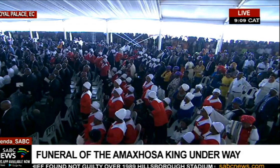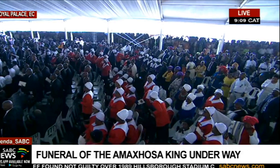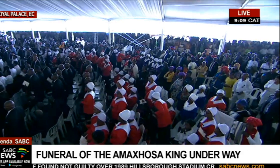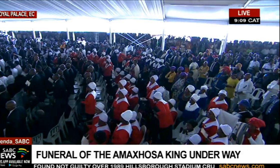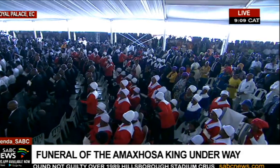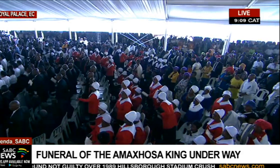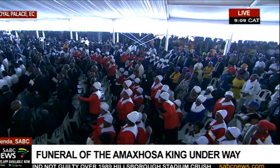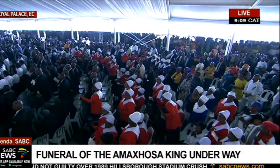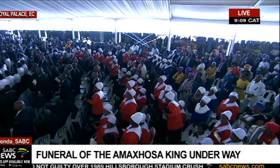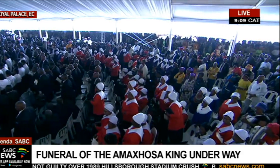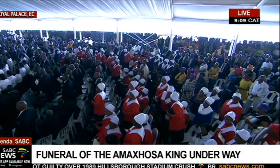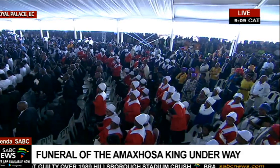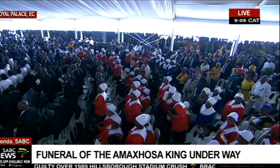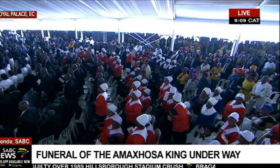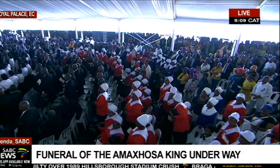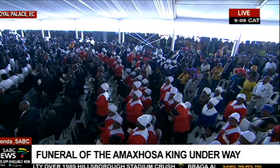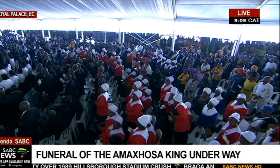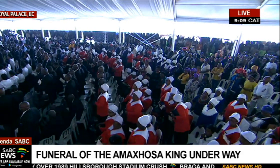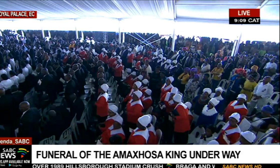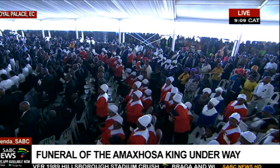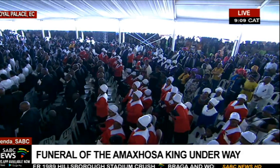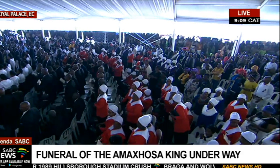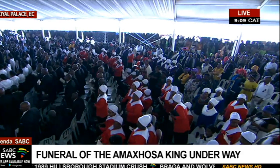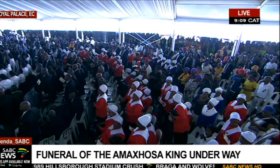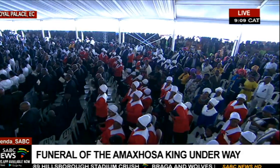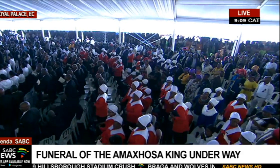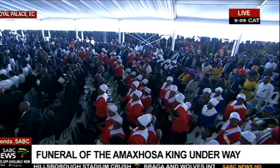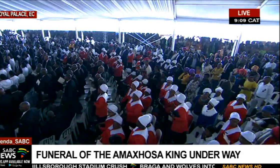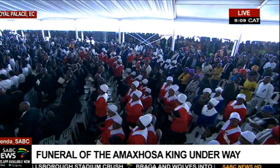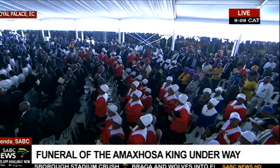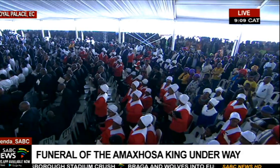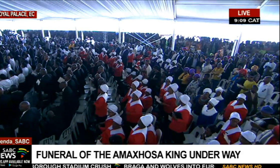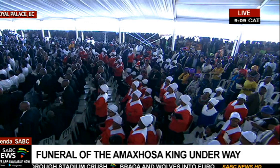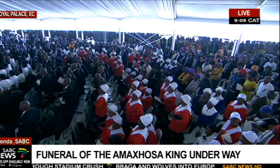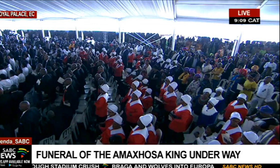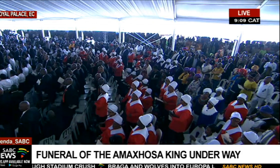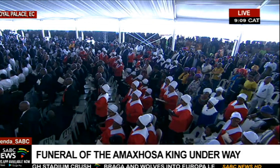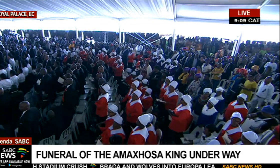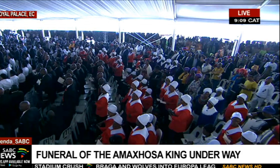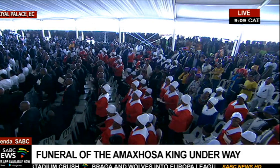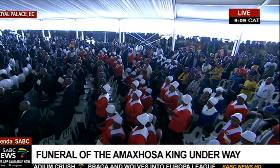to the obituary of His Majesty King Zwelonke Sigcawu that will be an audio